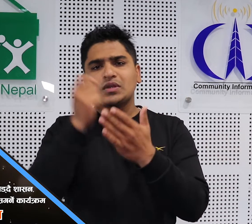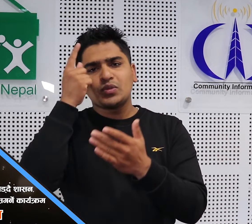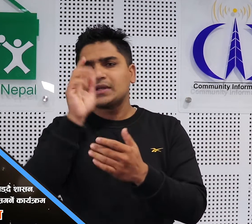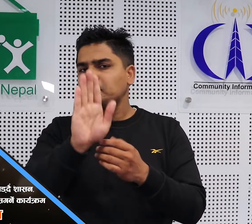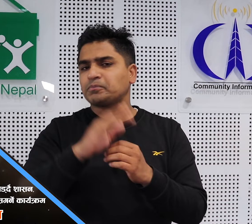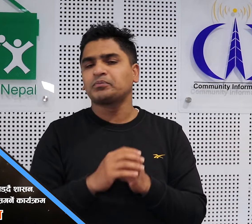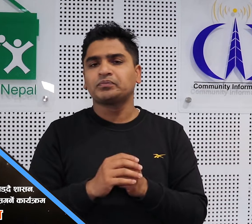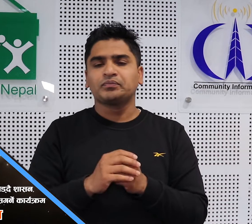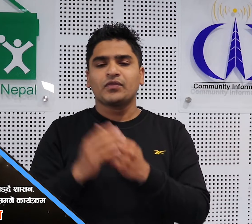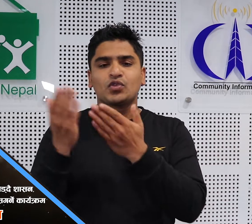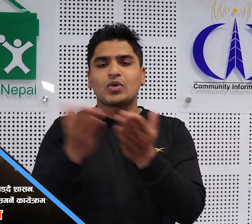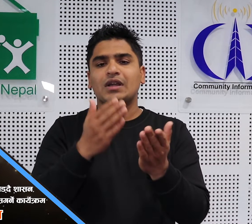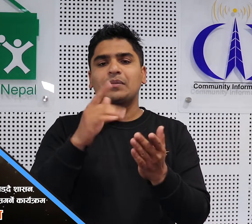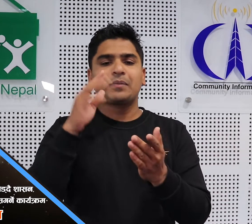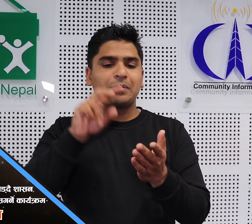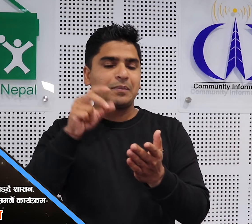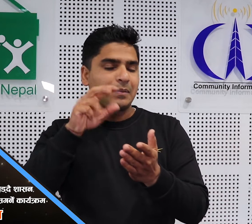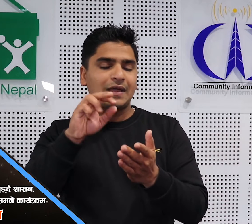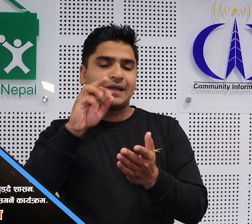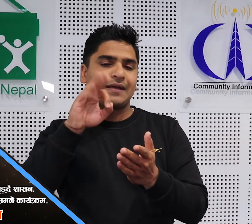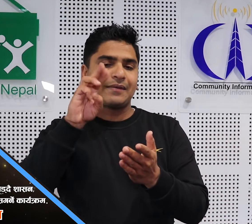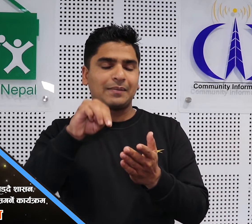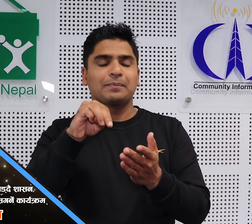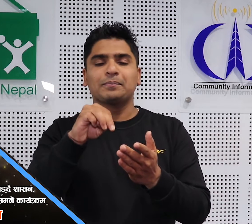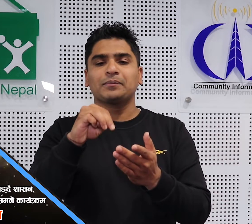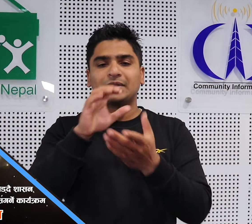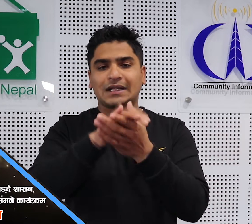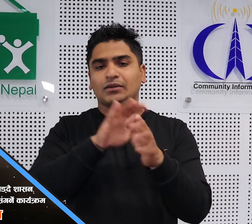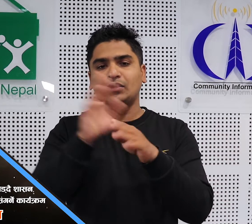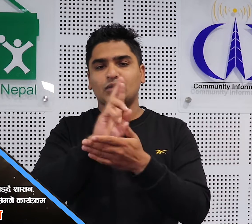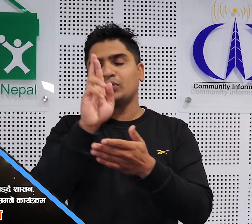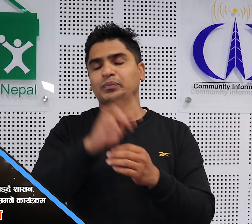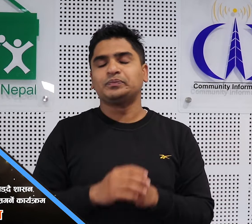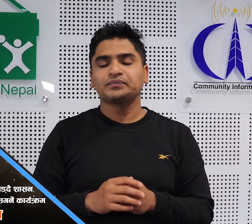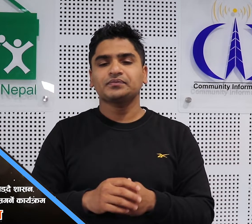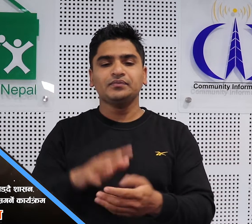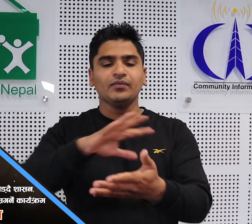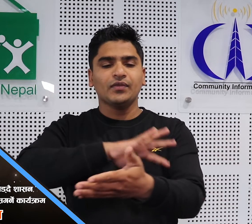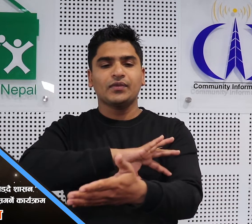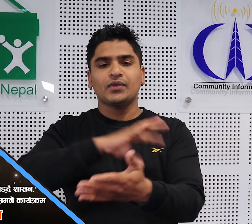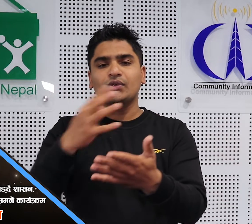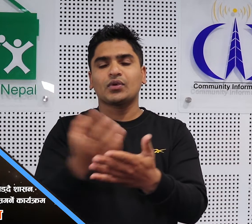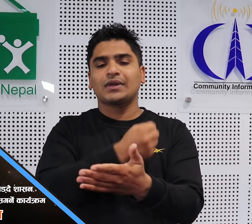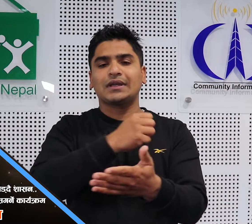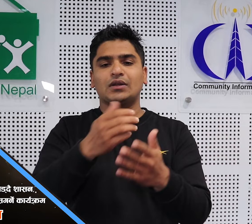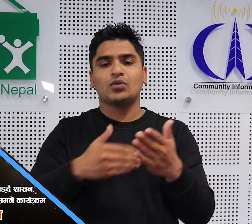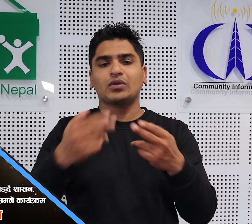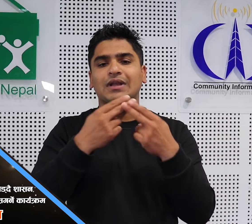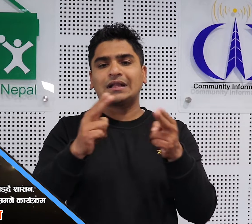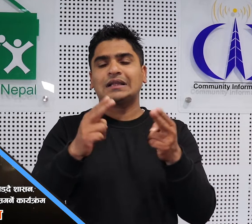छन्? स्वागतम एफएम धनुषाका साथी विनोद महतोको रिपोर्ट। संघीय लोकतान्त्रिक गणतन्त्र आएपछि जनताले देशमा तीन